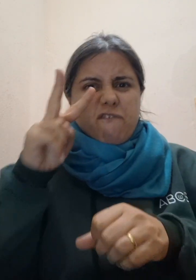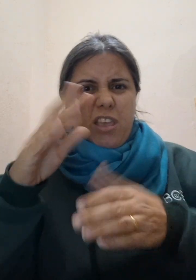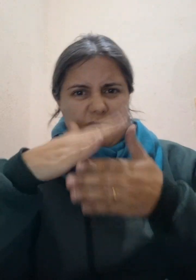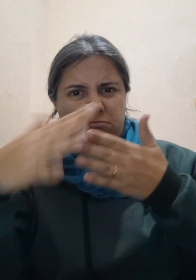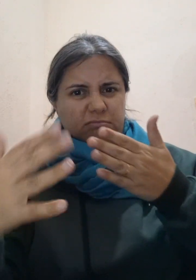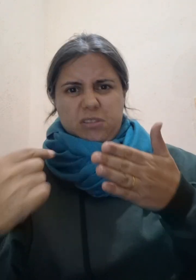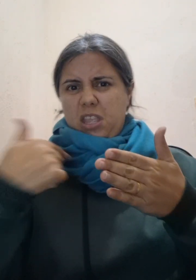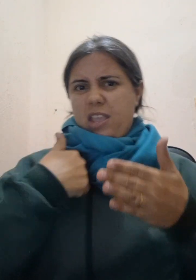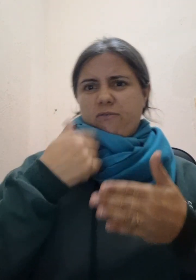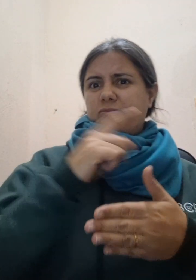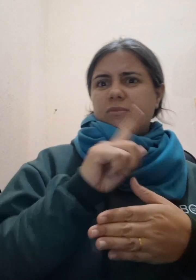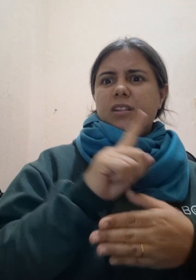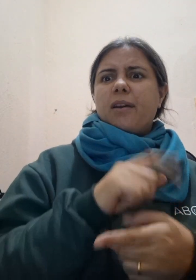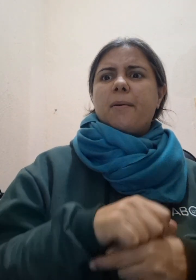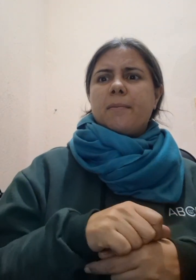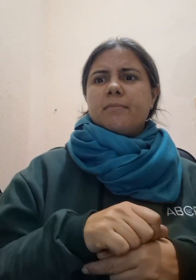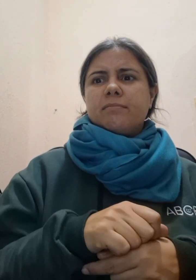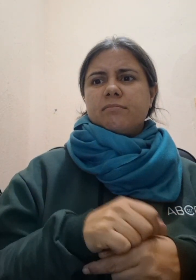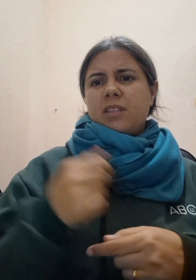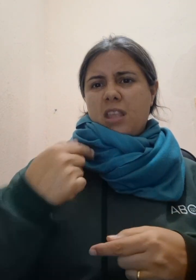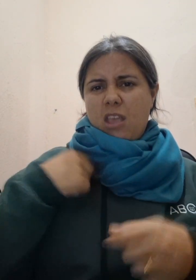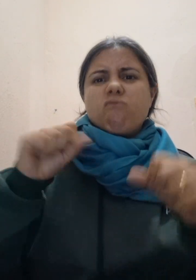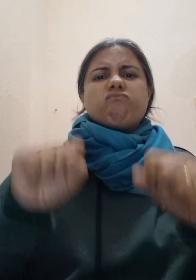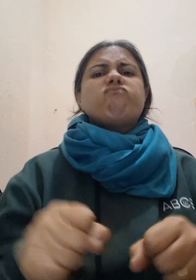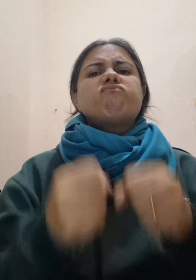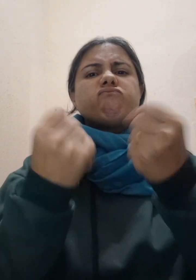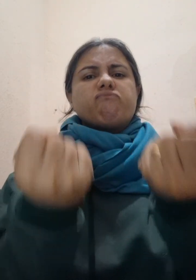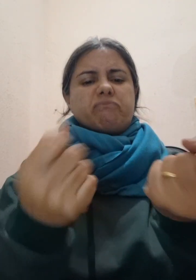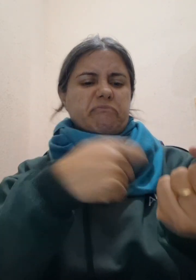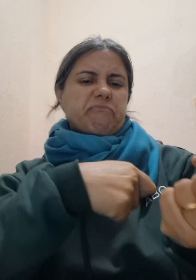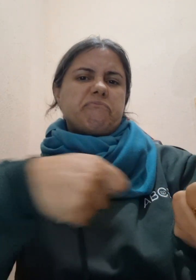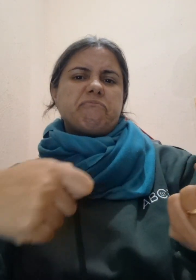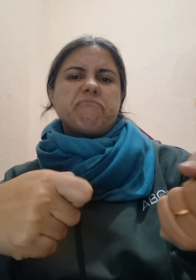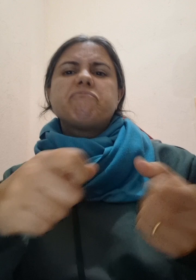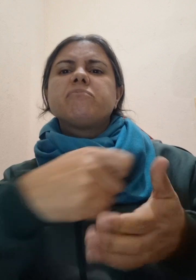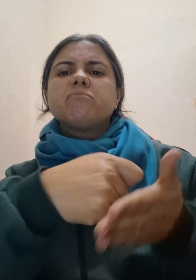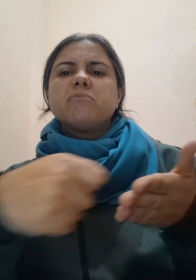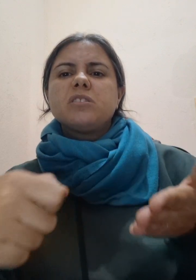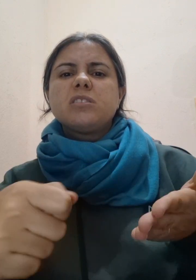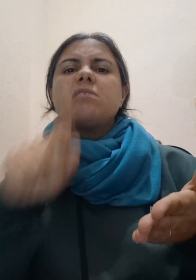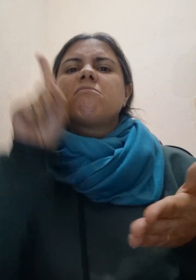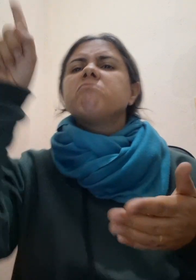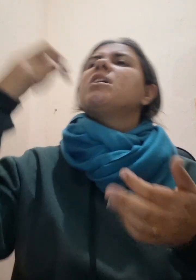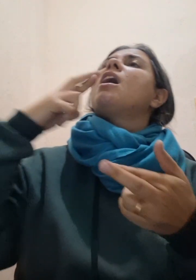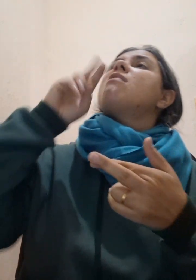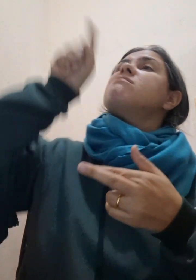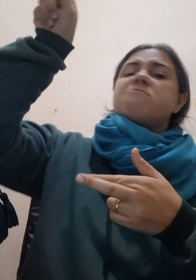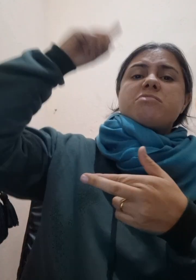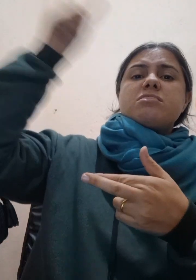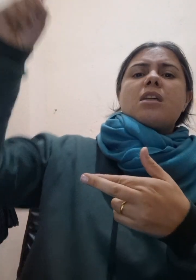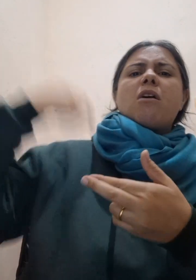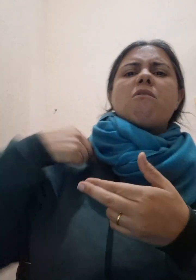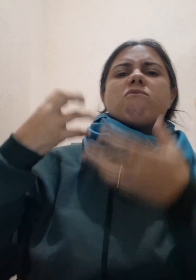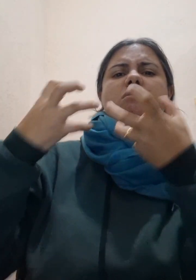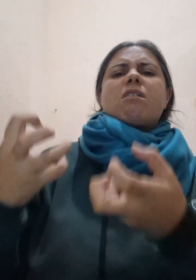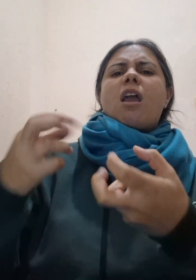capítulo 31, versículo 35. Não tenho quem me ouve, mas aqui é minha